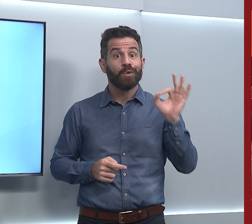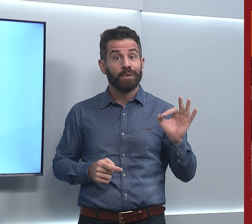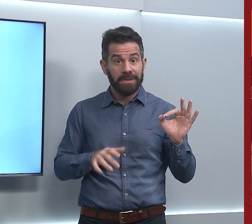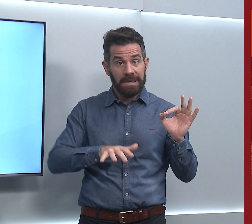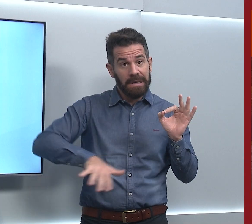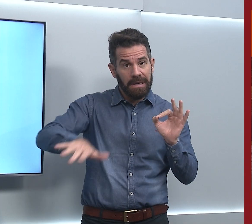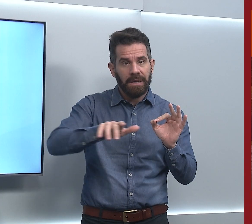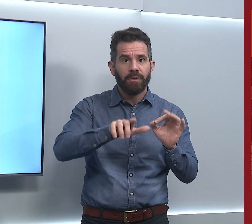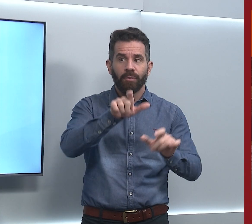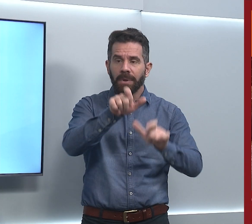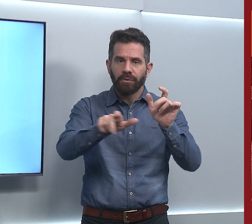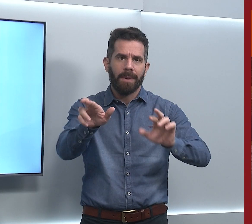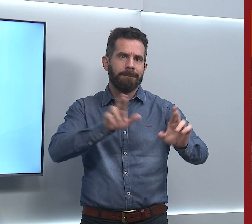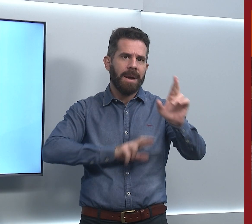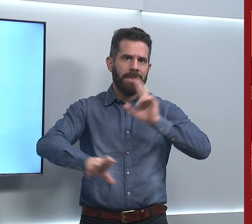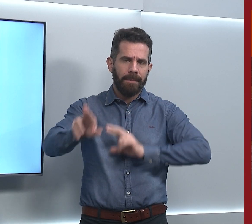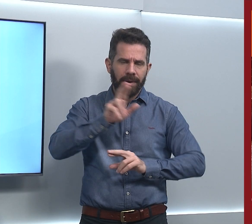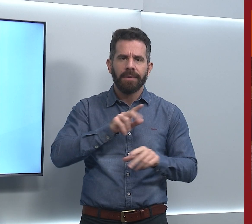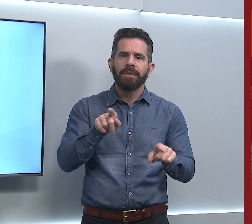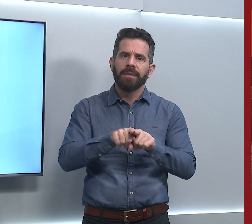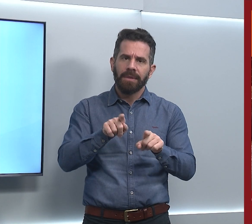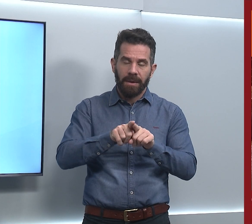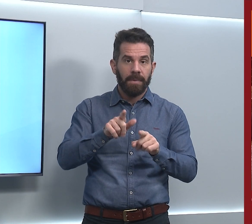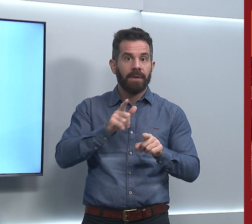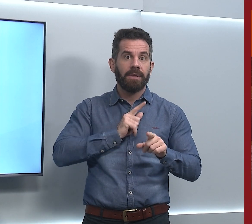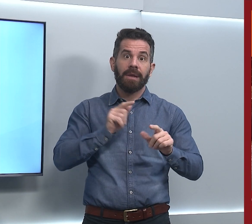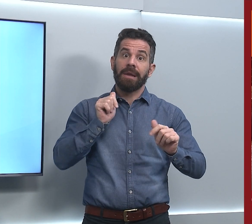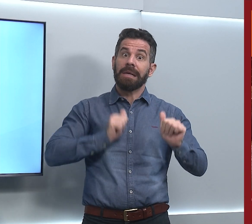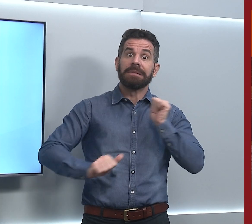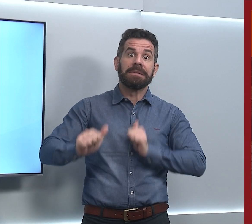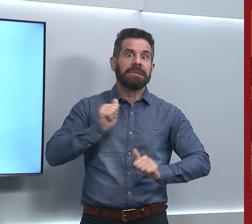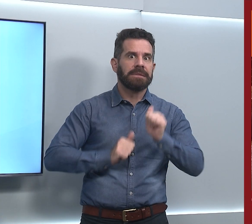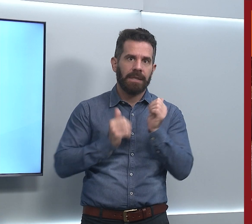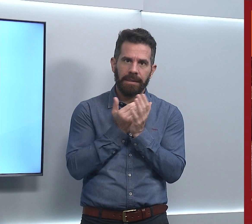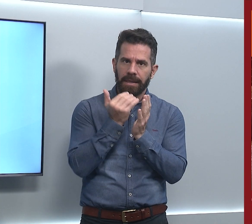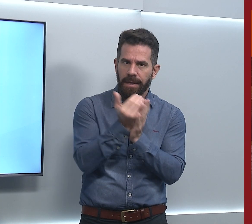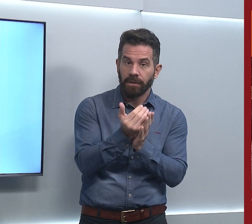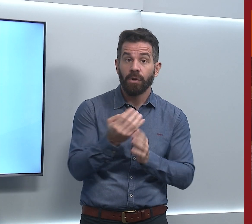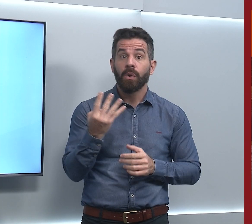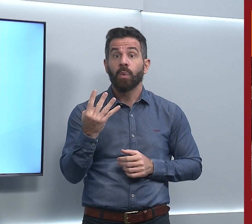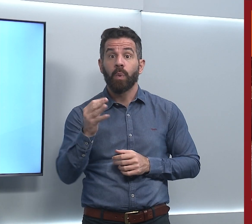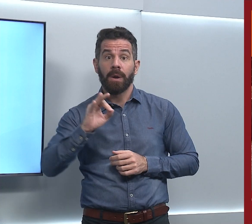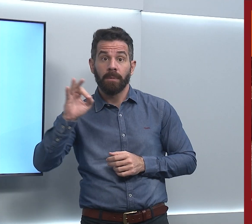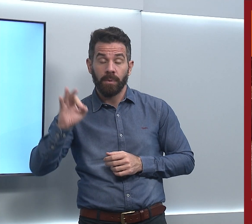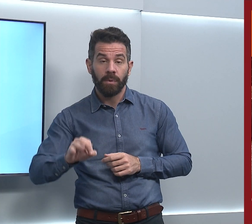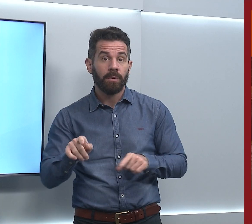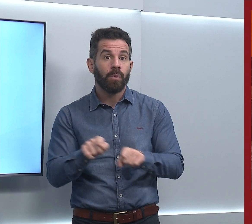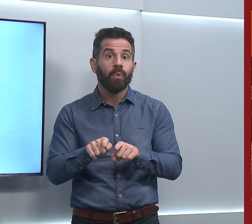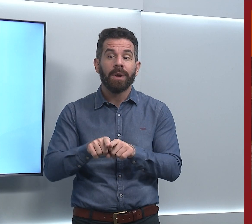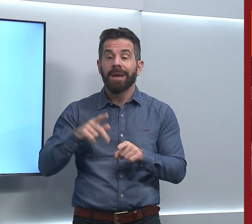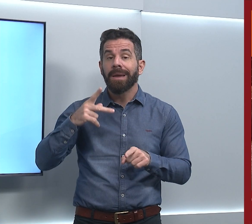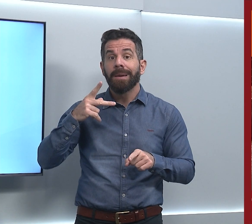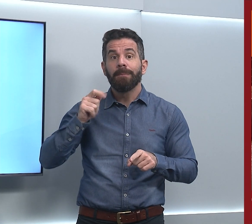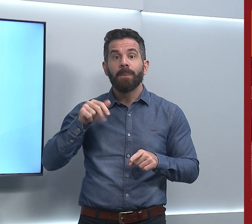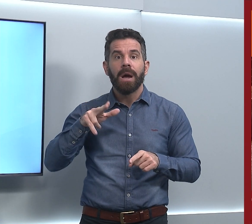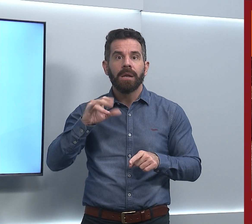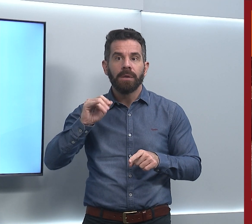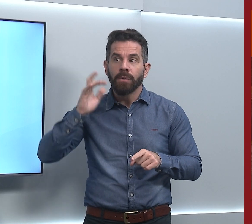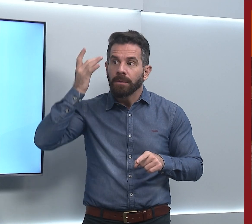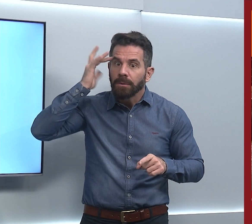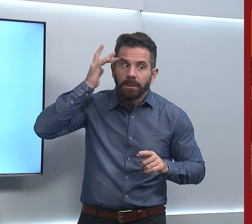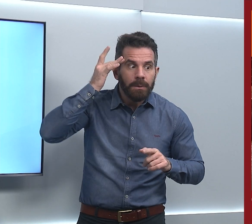dos entrevistados relataram transtorno de ansiedade e 4% transtorno do pânico. O estudo